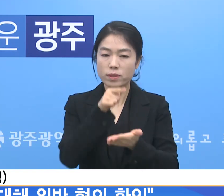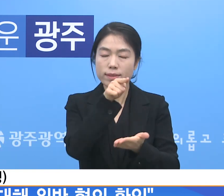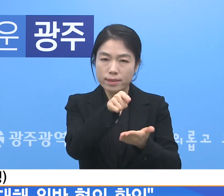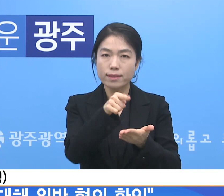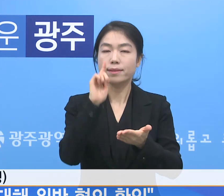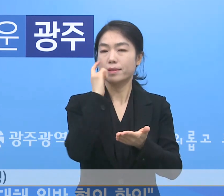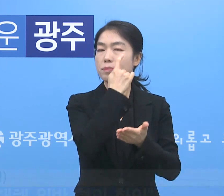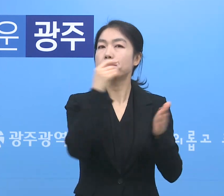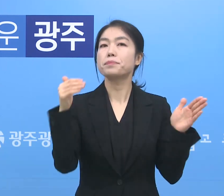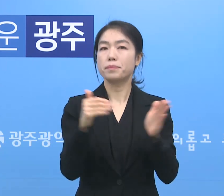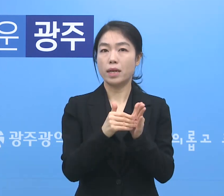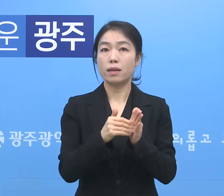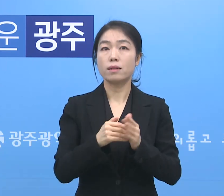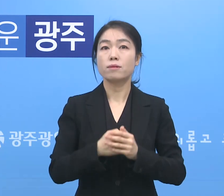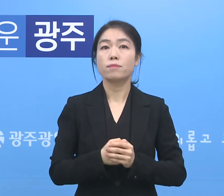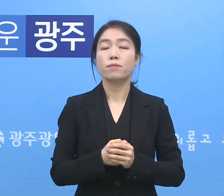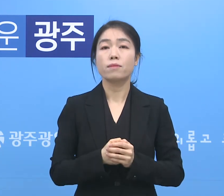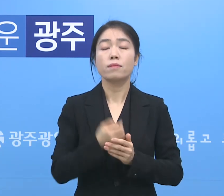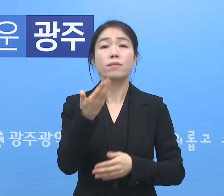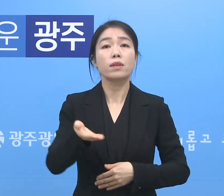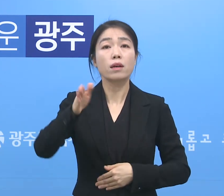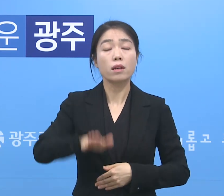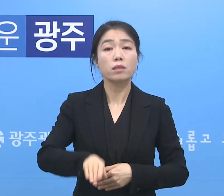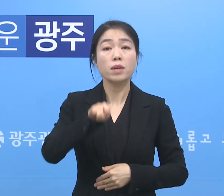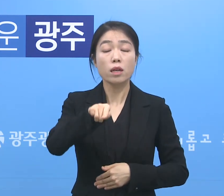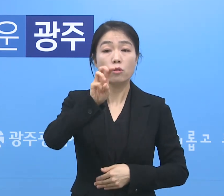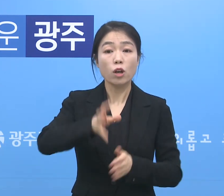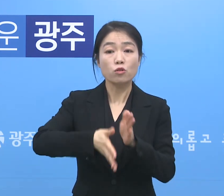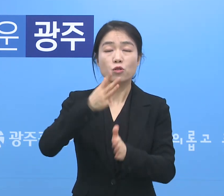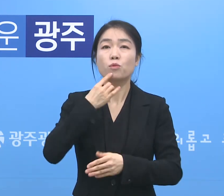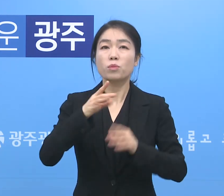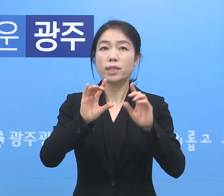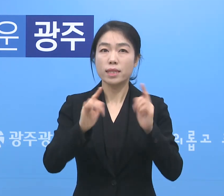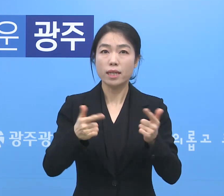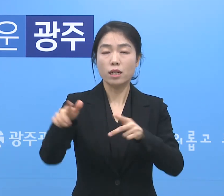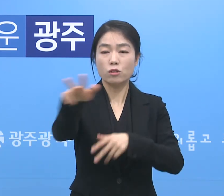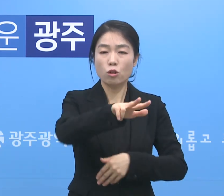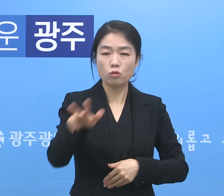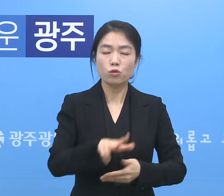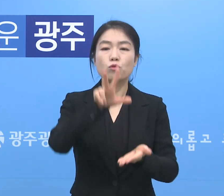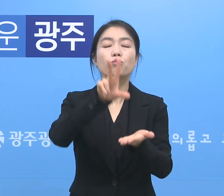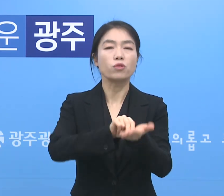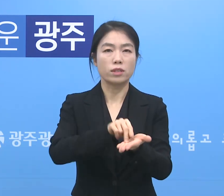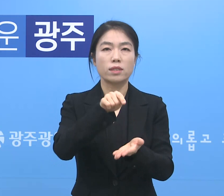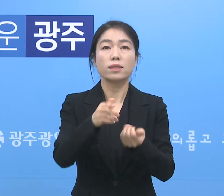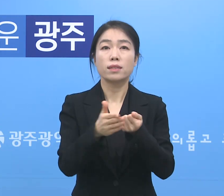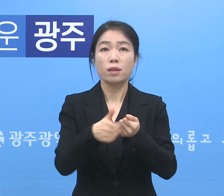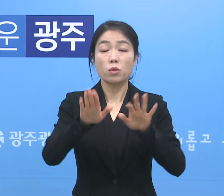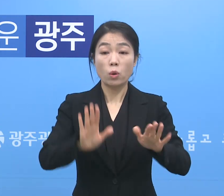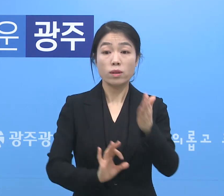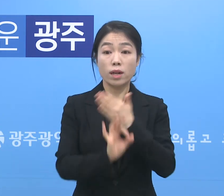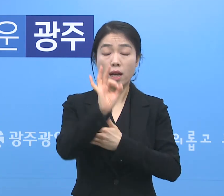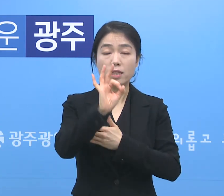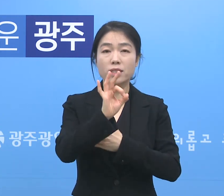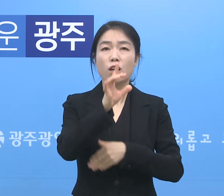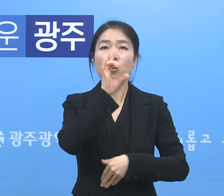것으로 확인되었습니다. 다만 이는 우리 시뿐만 아니라 전국적 문제이므로 오늘